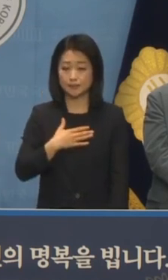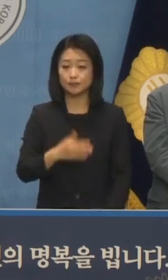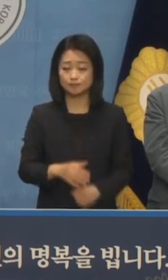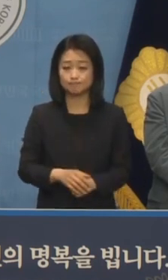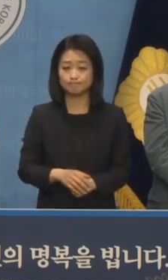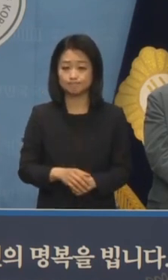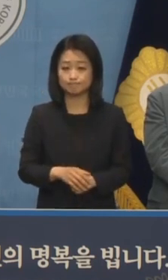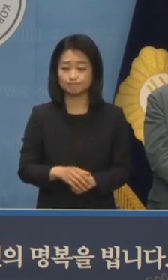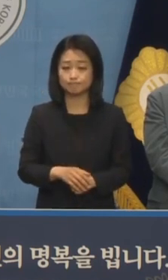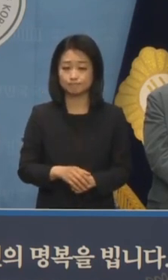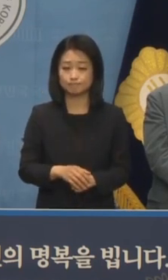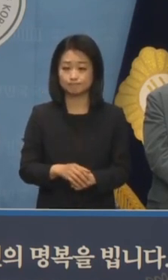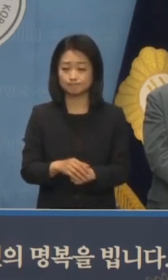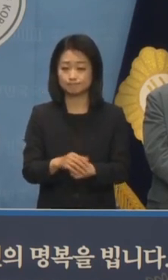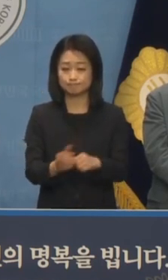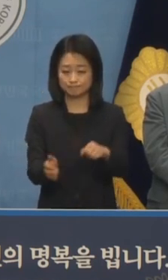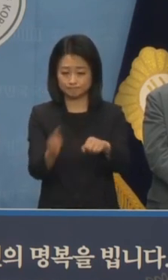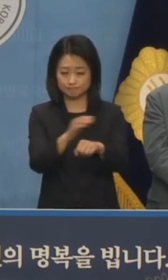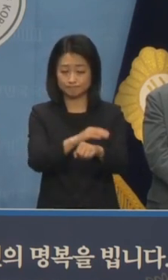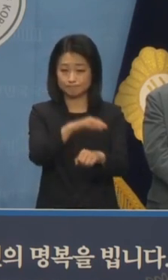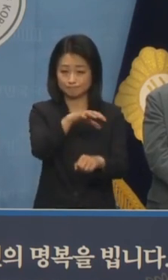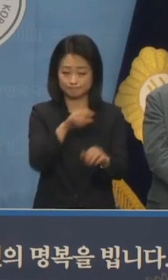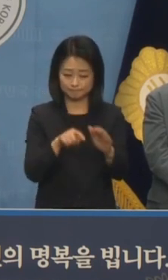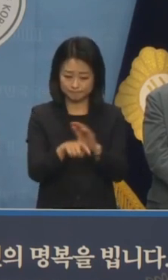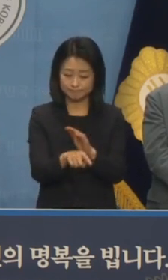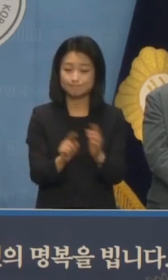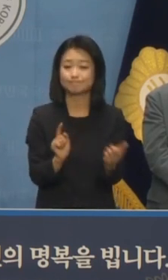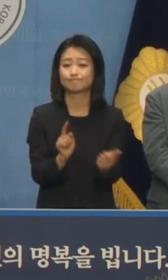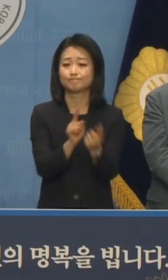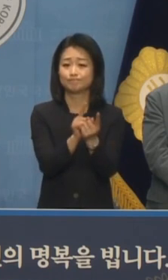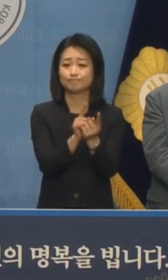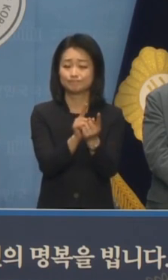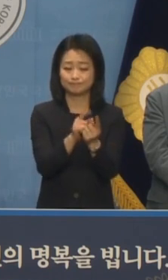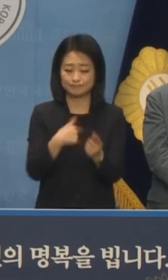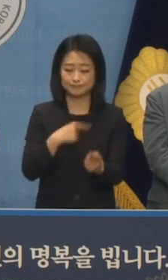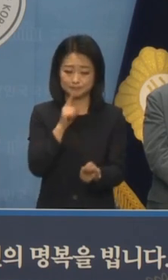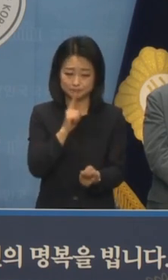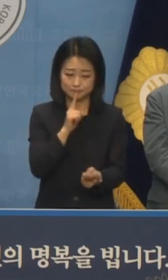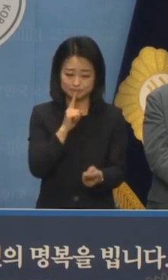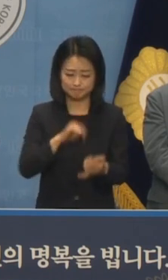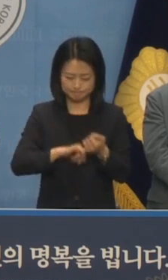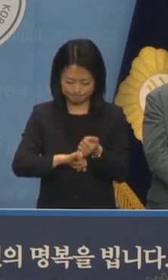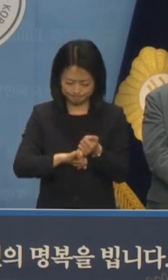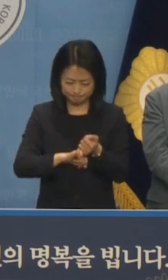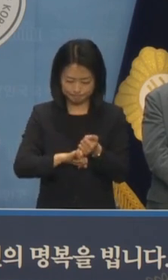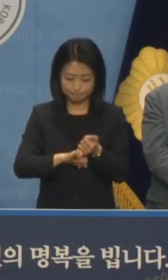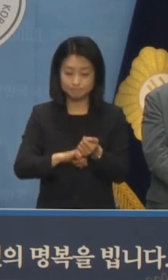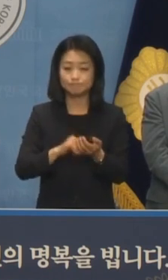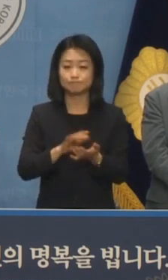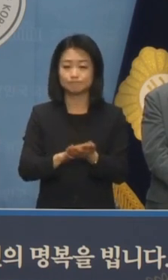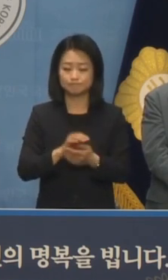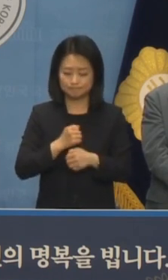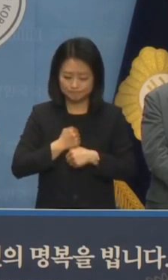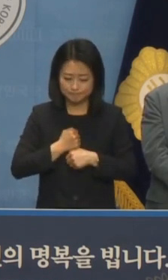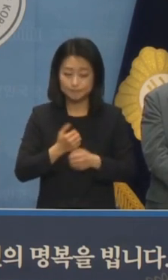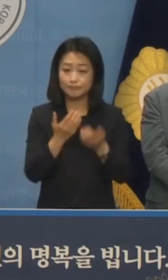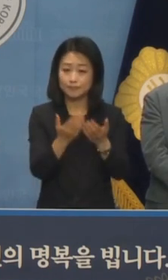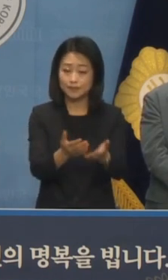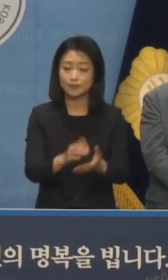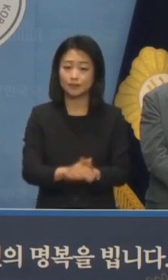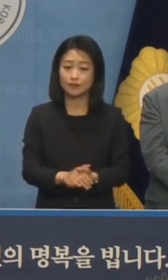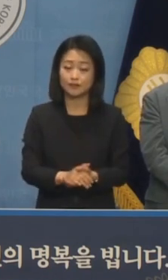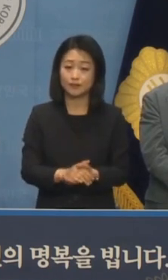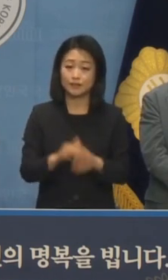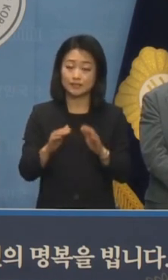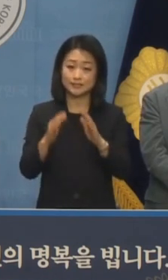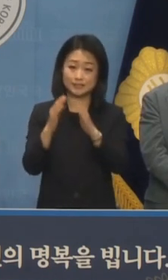해서 만나서 말씀드렸던 부분들은 저는 꼭 지키겠습니다. 정말 그 파렴치한 임대인이 제대로 된 처벌을